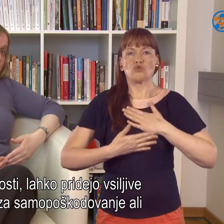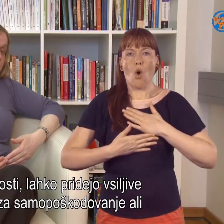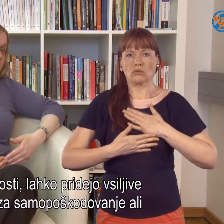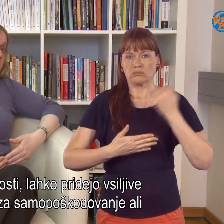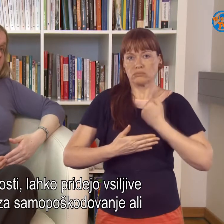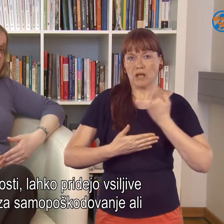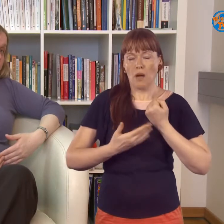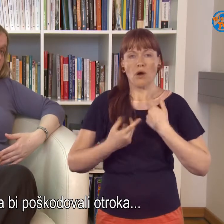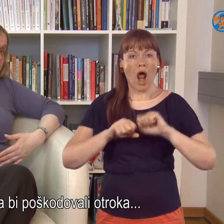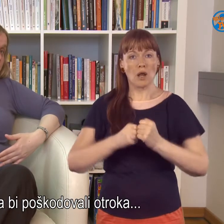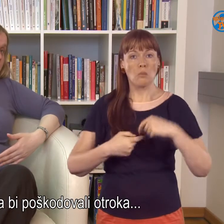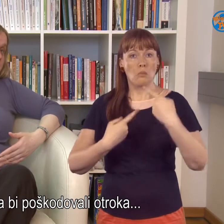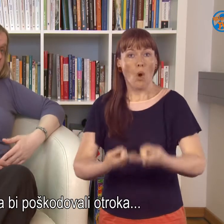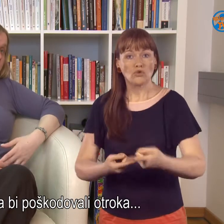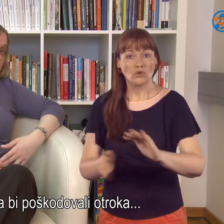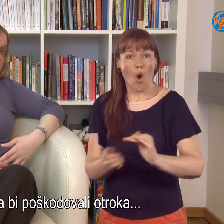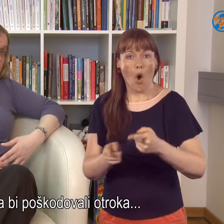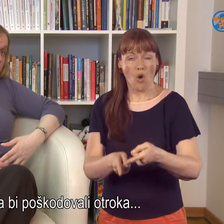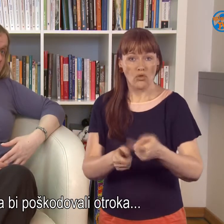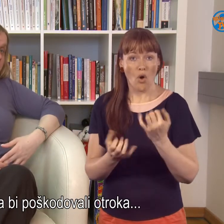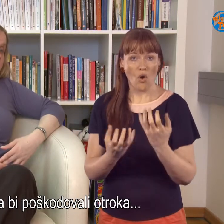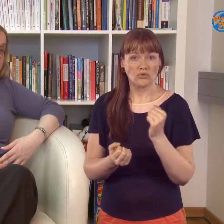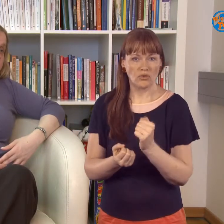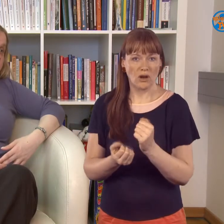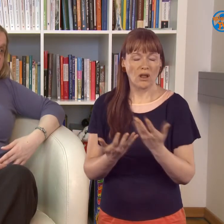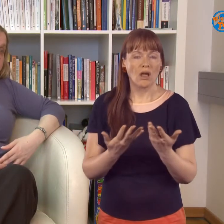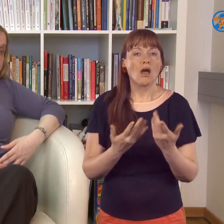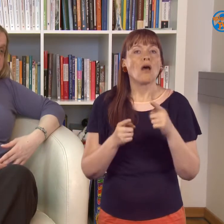bi se poškodovali ali pa poškodovali otroka.